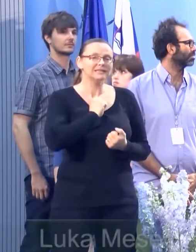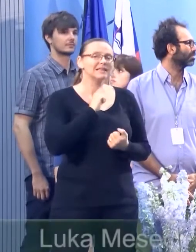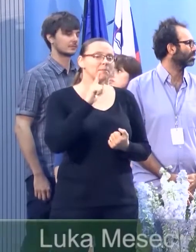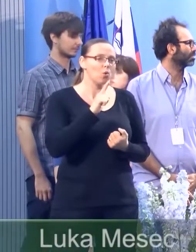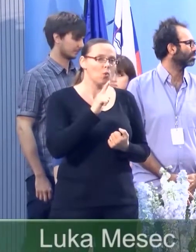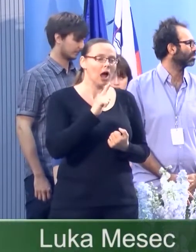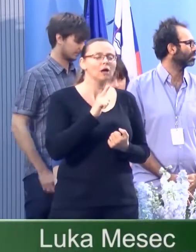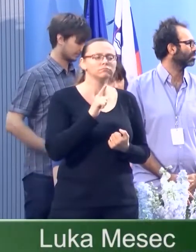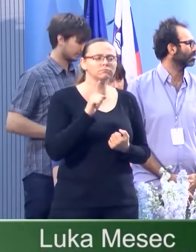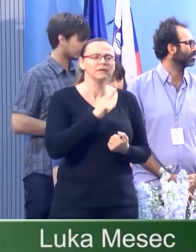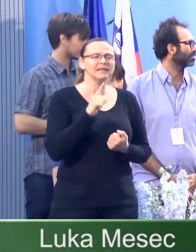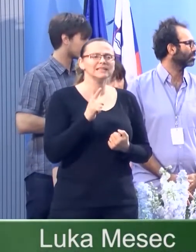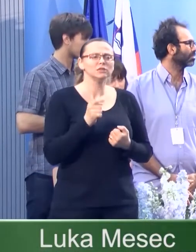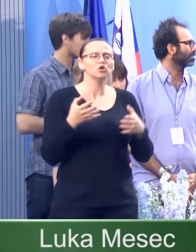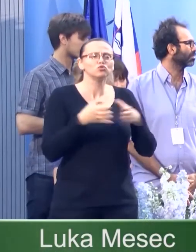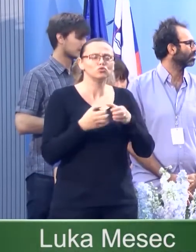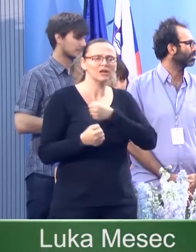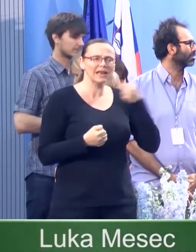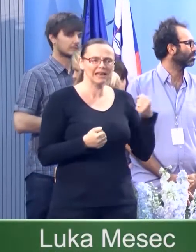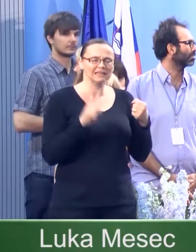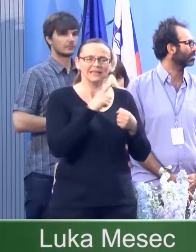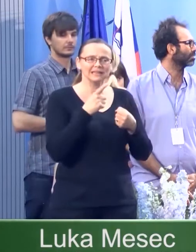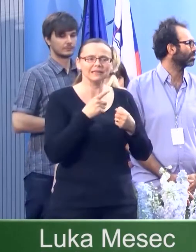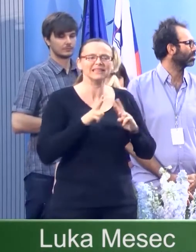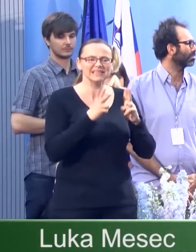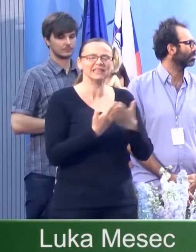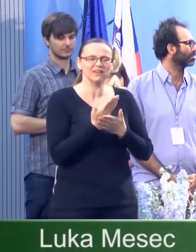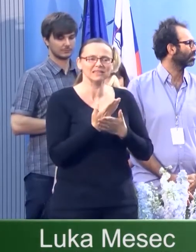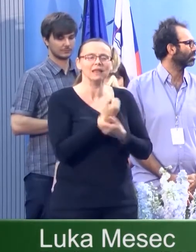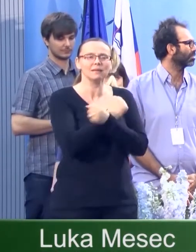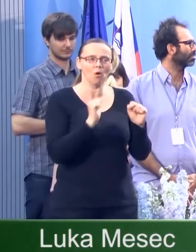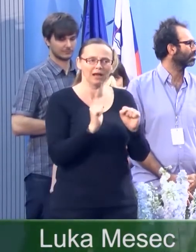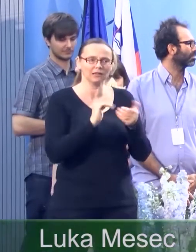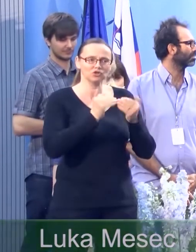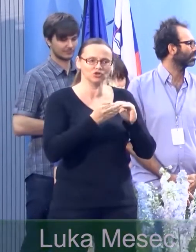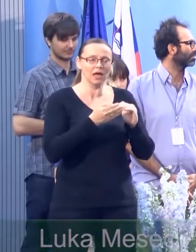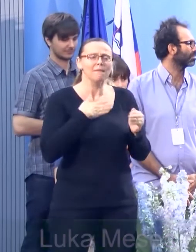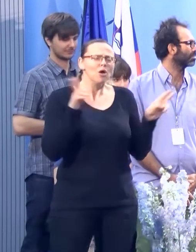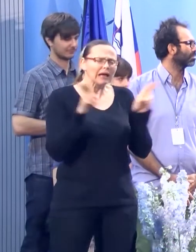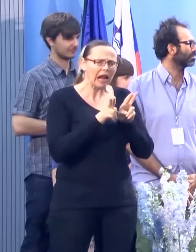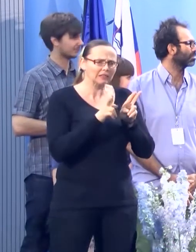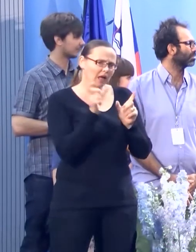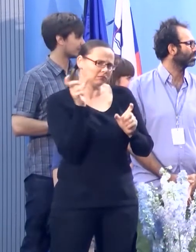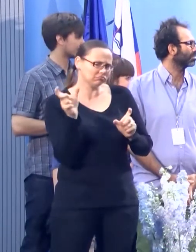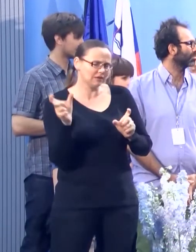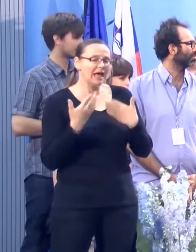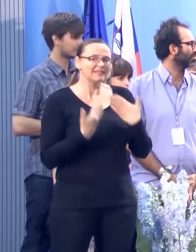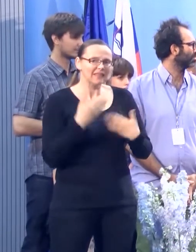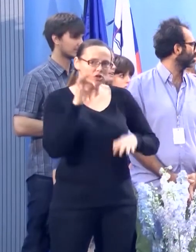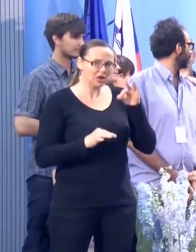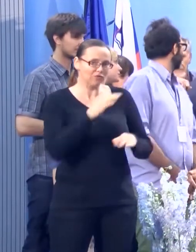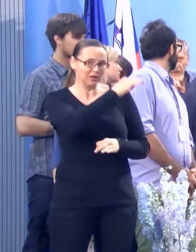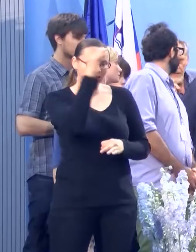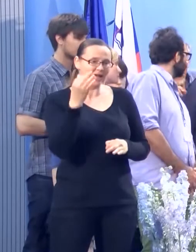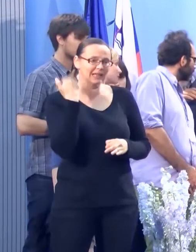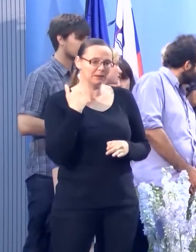Mesec iz Združene levice in Inicijative za demokratični socializem. Moj kratek komentar današnjega volilnega dne bi bil,